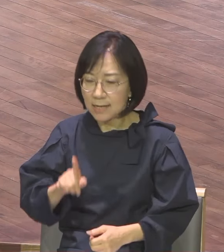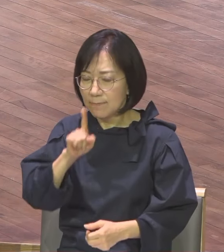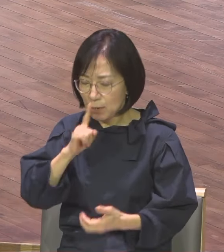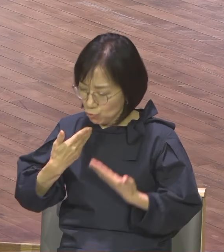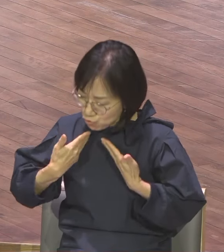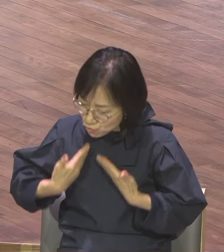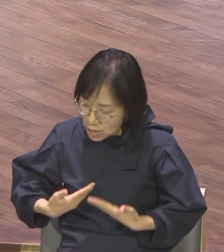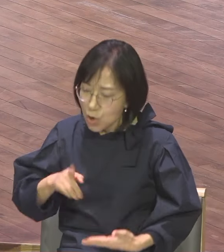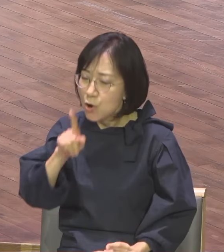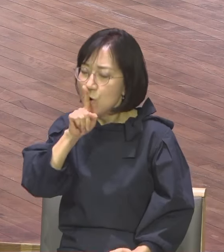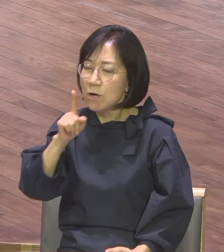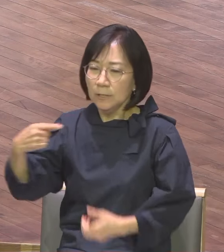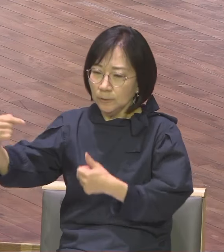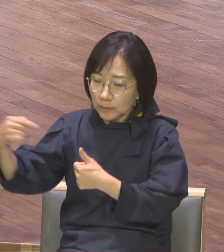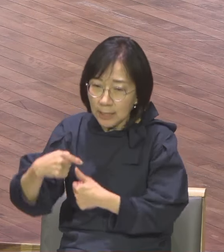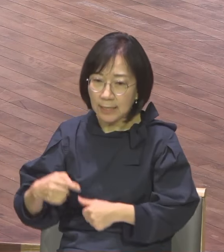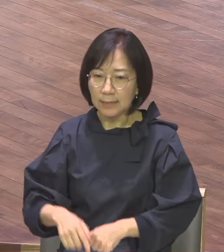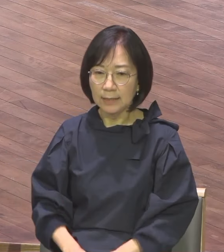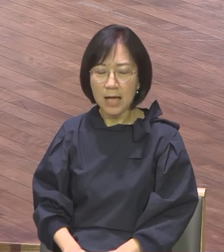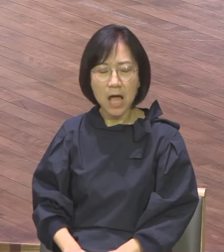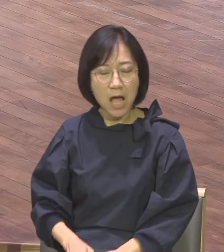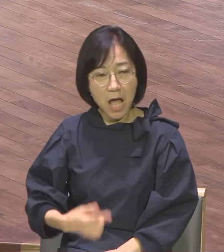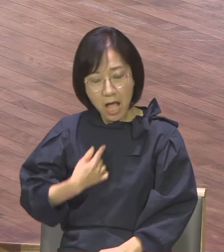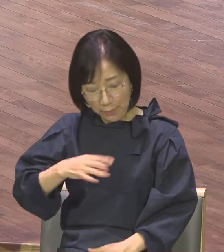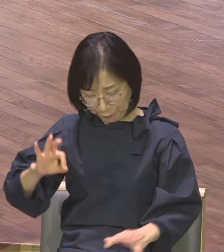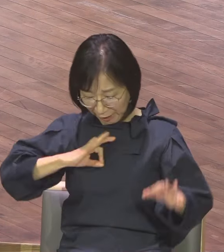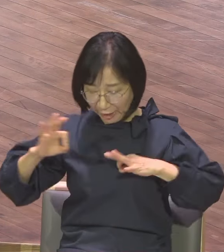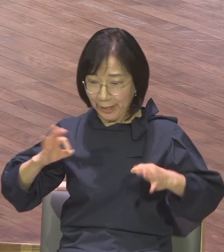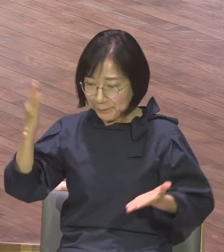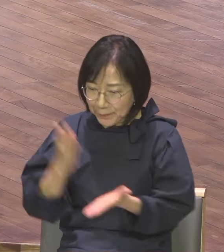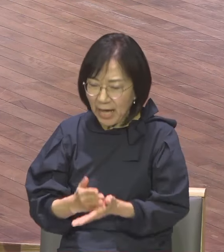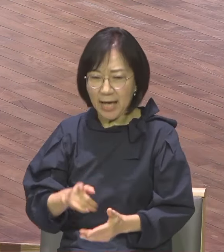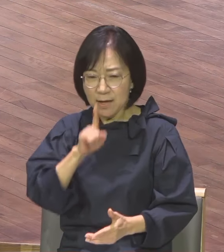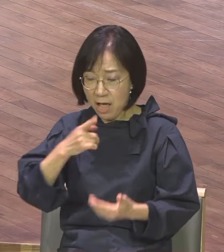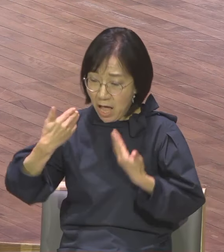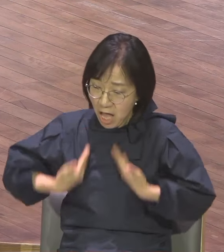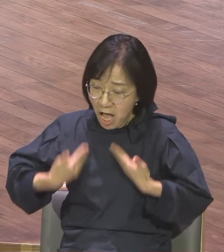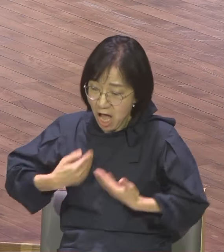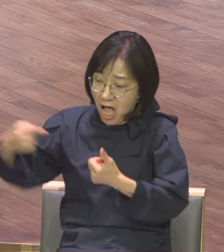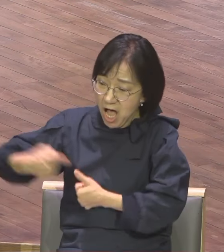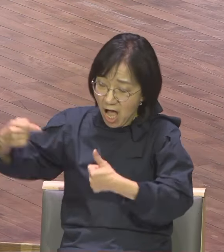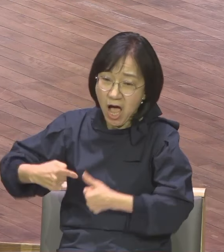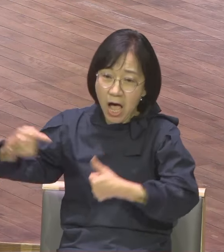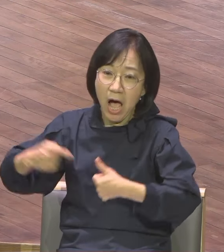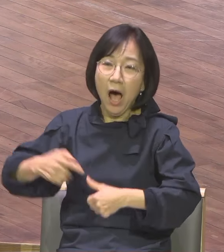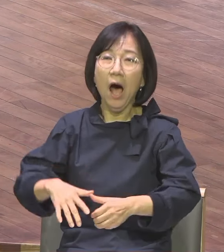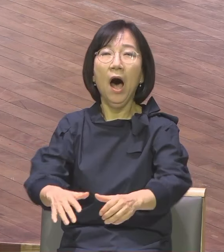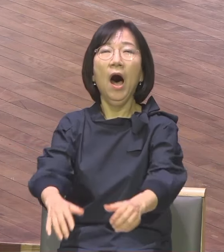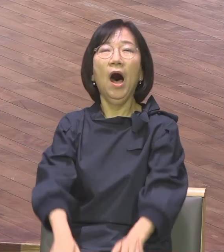그러지. 신분 드러내지 마라 그러지. 막 이거 사람 완전히 창사람 감옥이야.